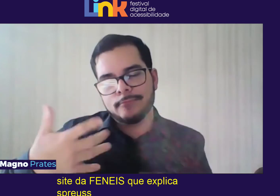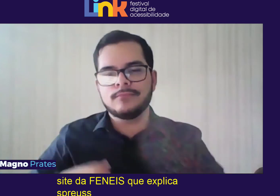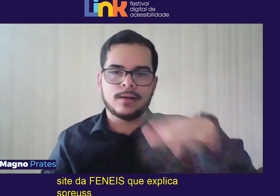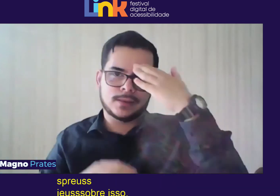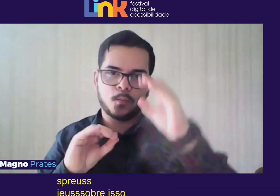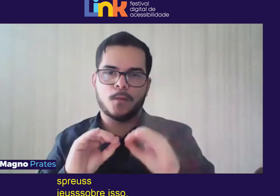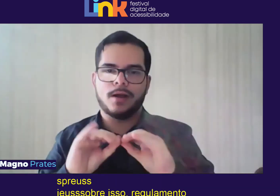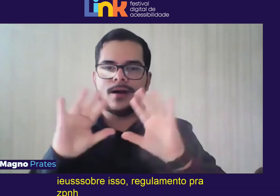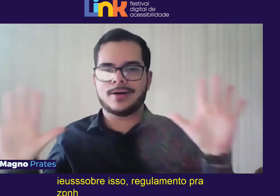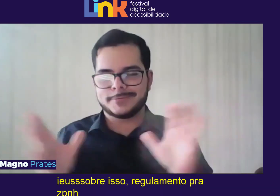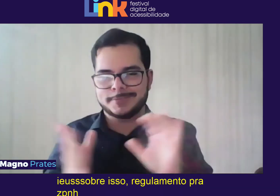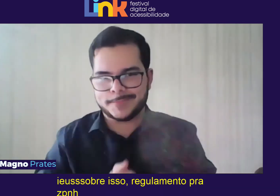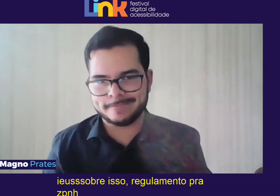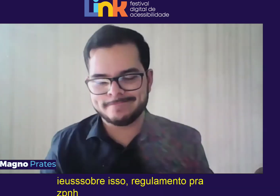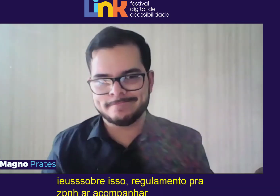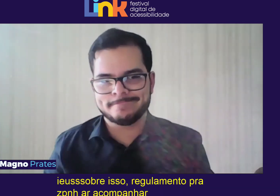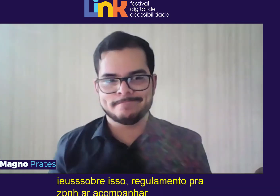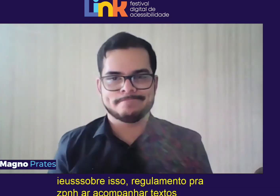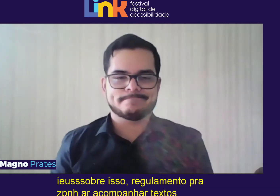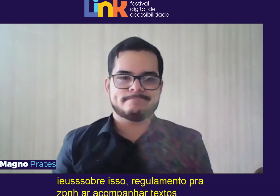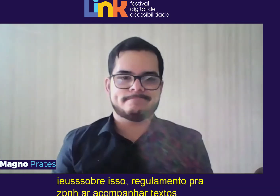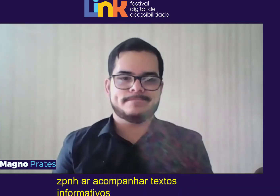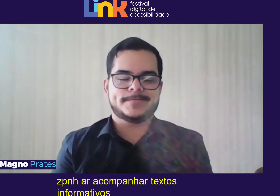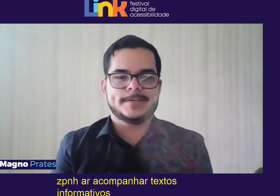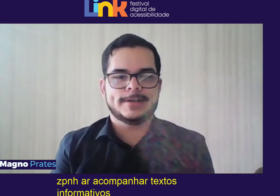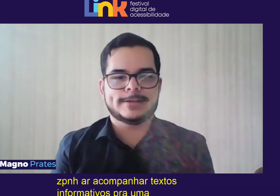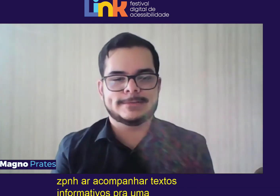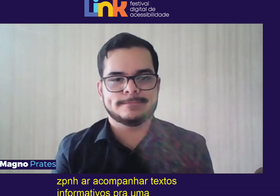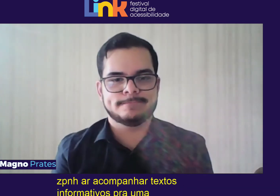fala detalhadamente como funciona uma escola bilíngue.